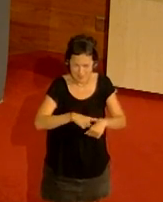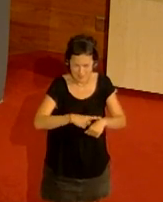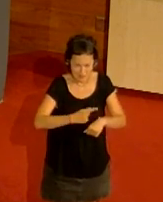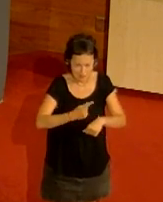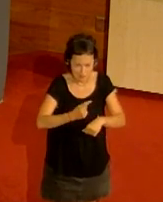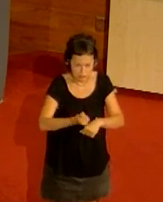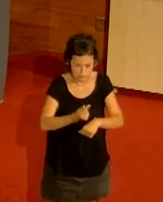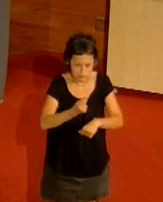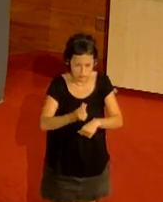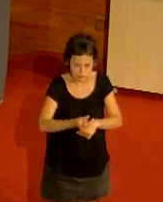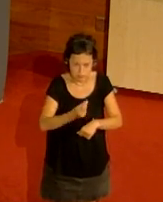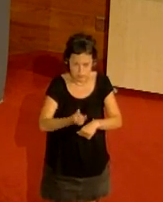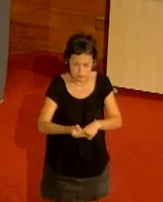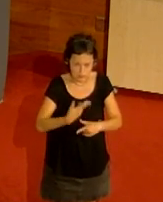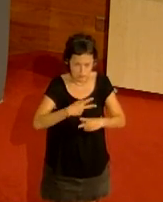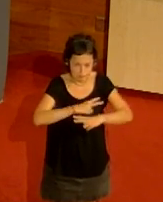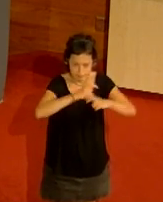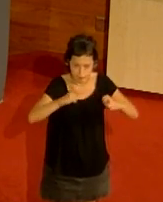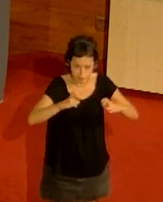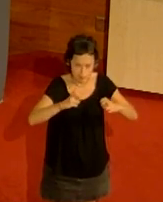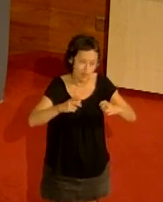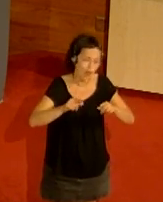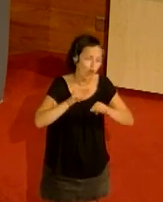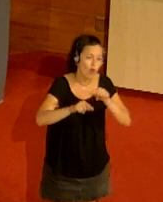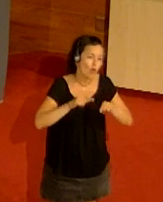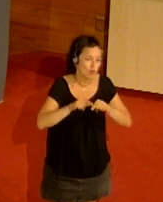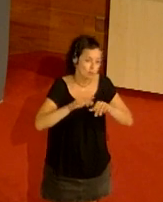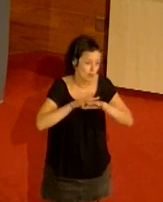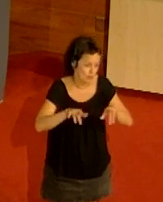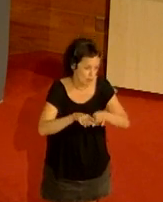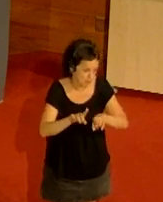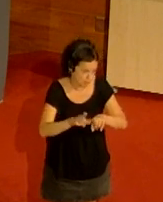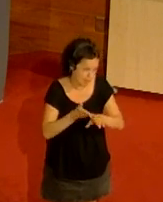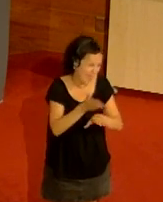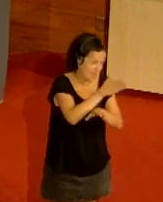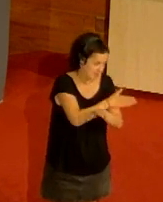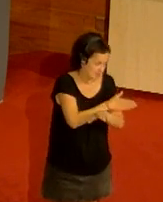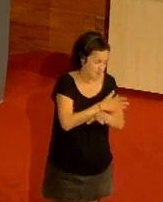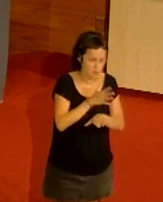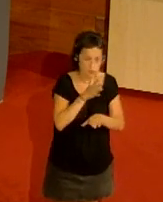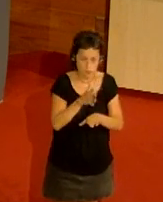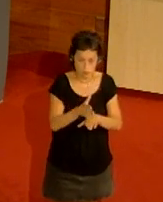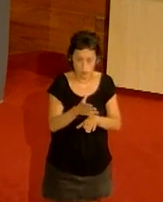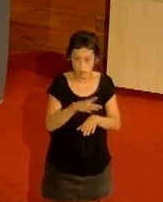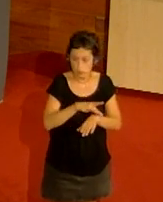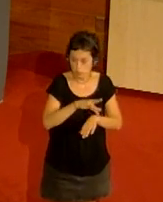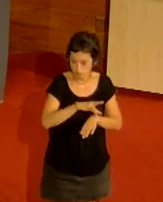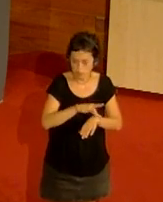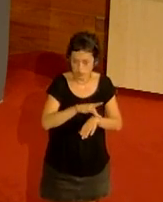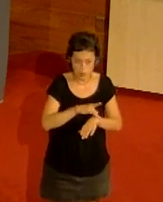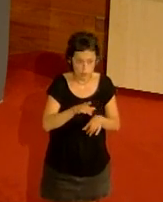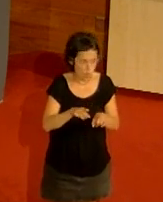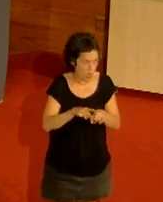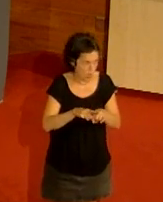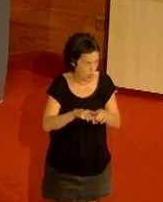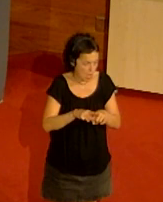cuarentena de COVID, antes de COVID, en cuarentena, porque, bueno, aunque la gente sí que, los sanitarios sí que iban como si aquello fuera una pandemia, porque